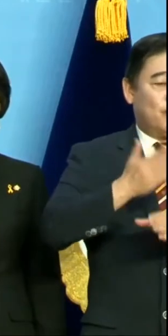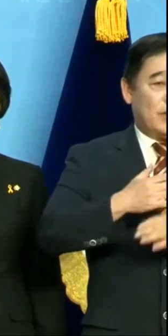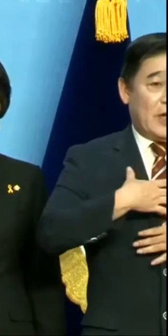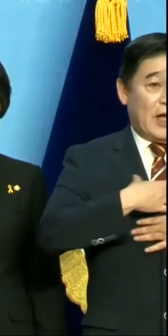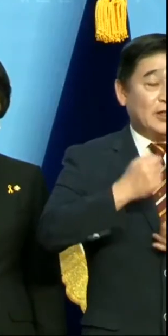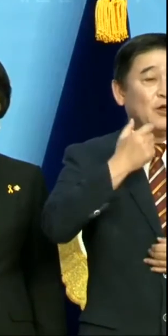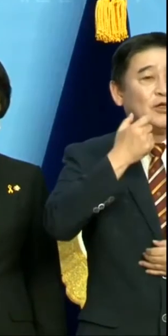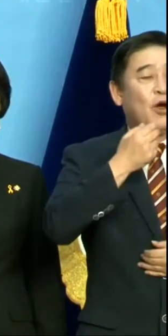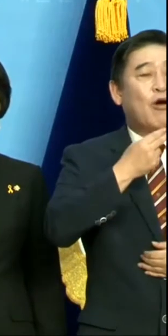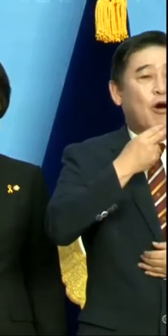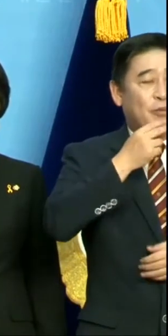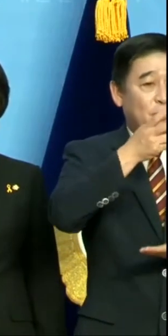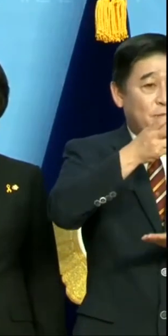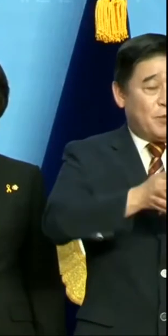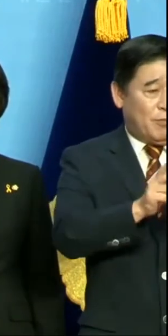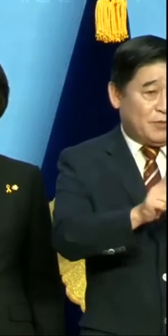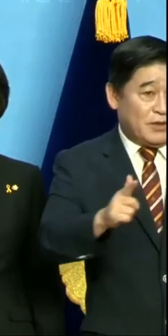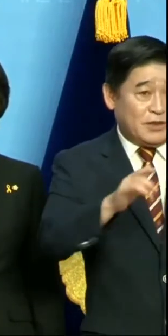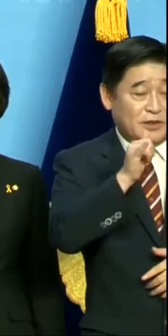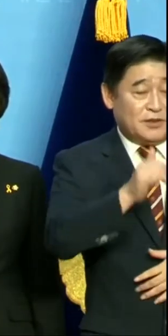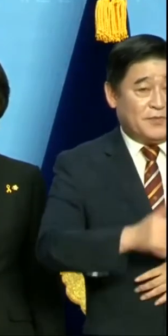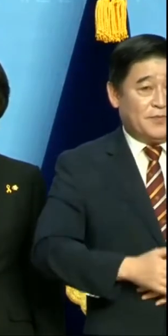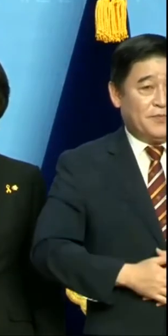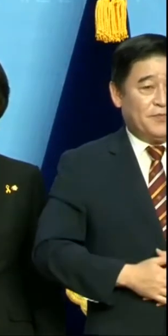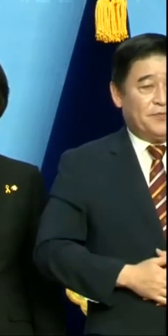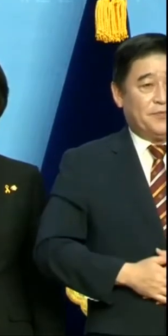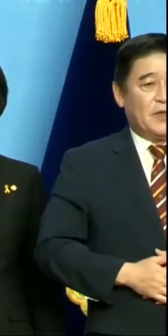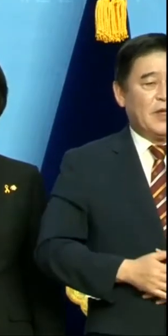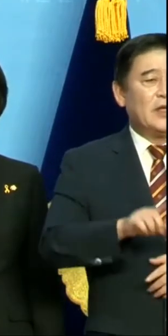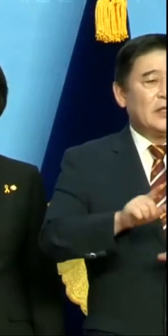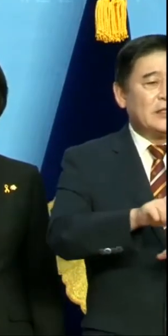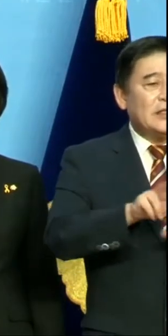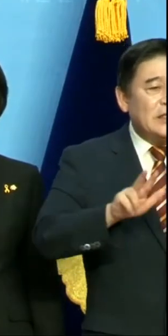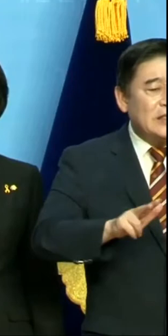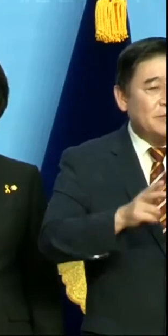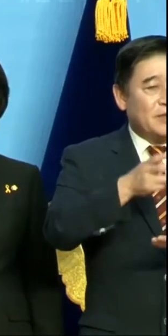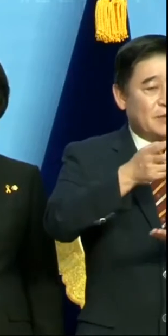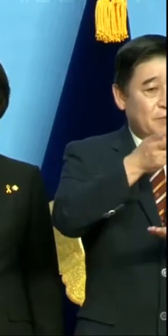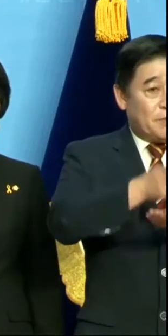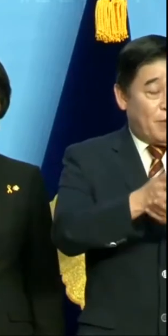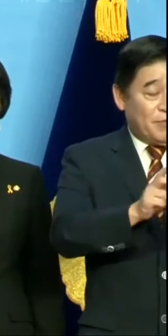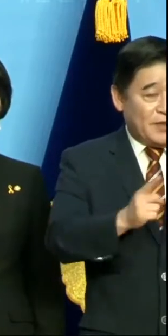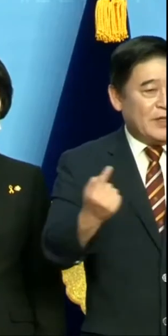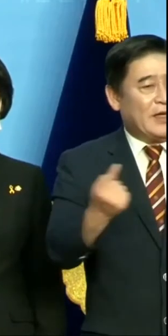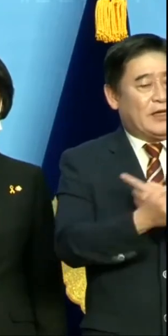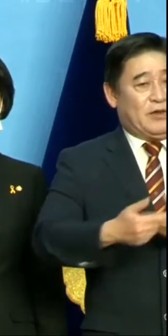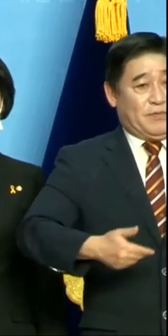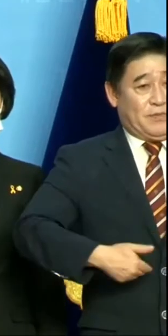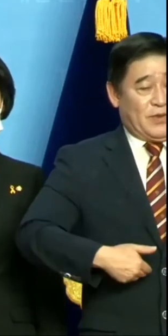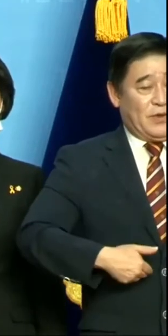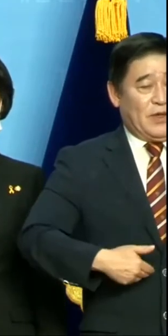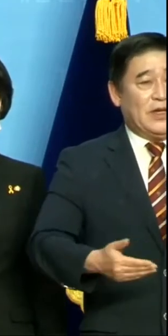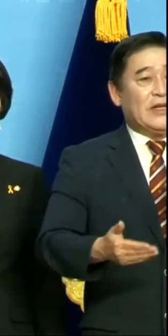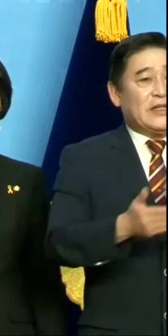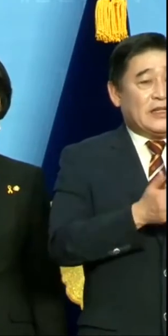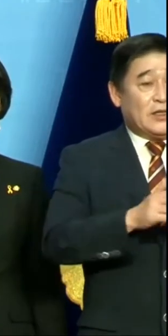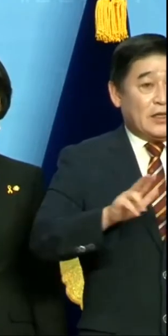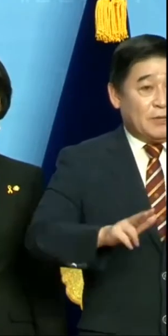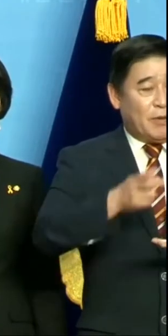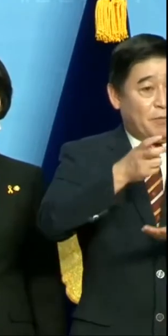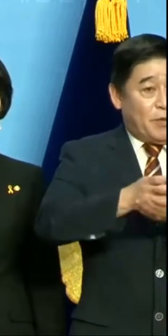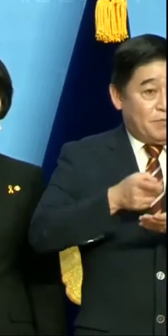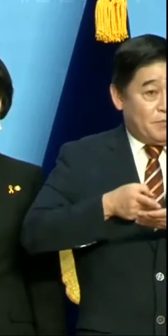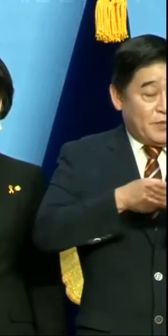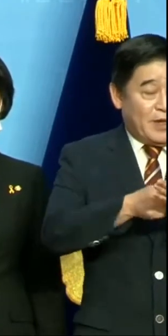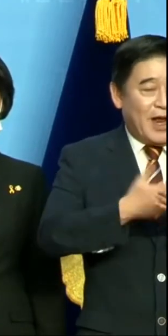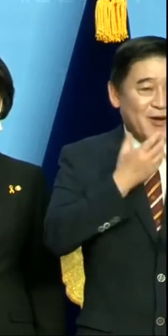보장하지 못하는 이런 법들이 있습니다 저는 이런 법들을 개선해 나가야 다고 생각합니다 그래서 저는 이번 법안의